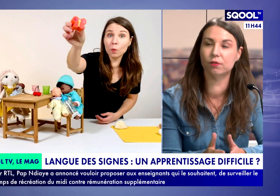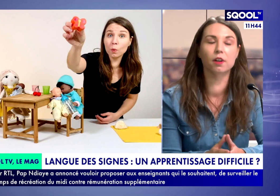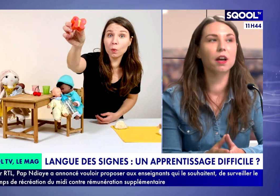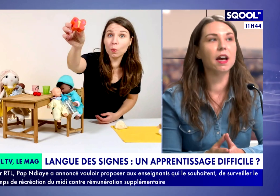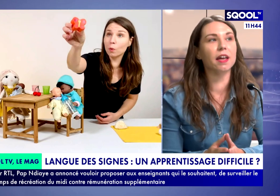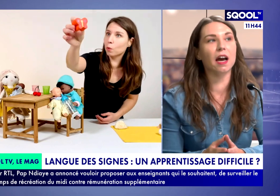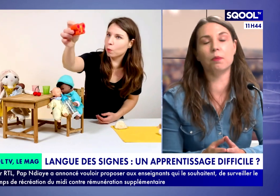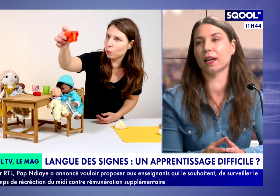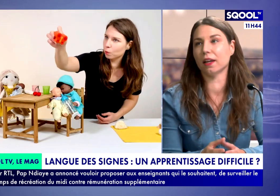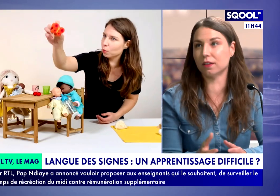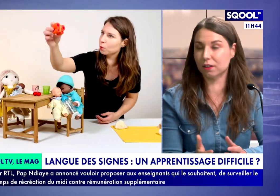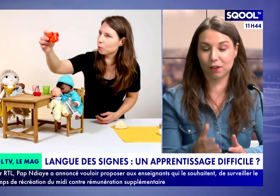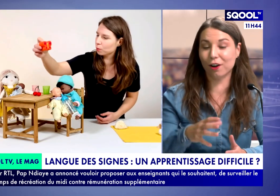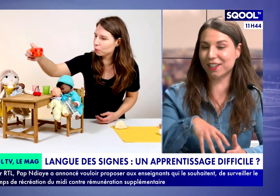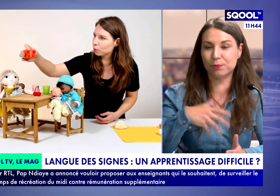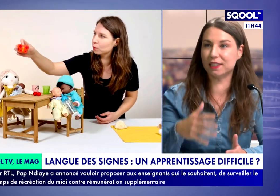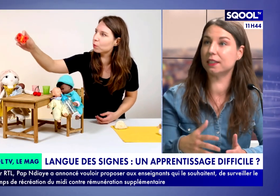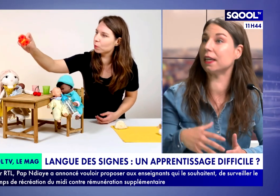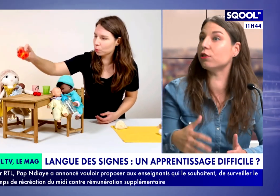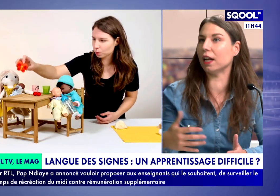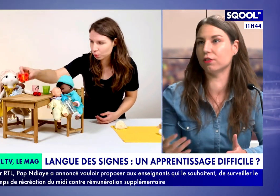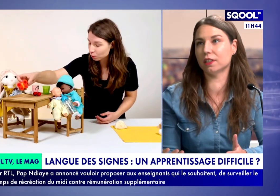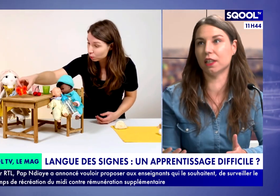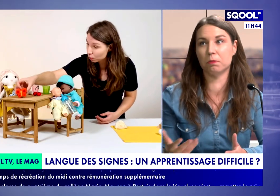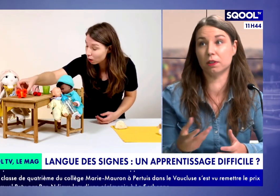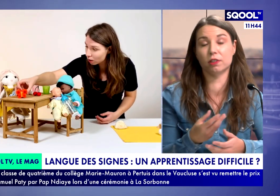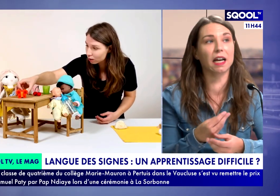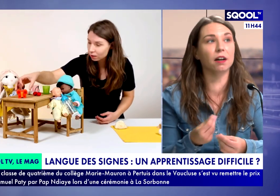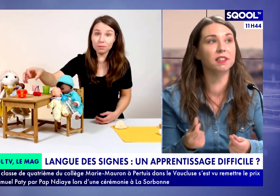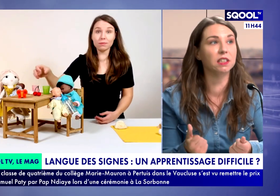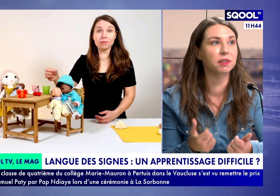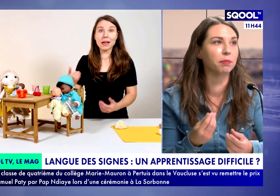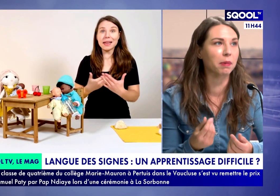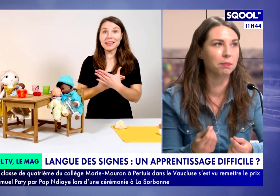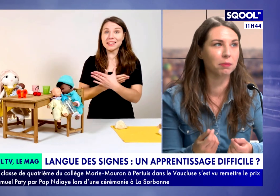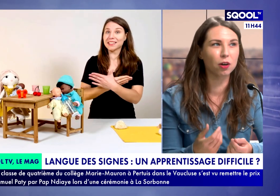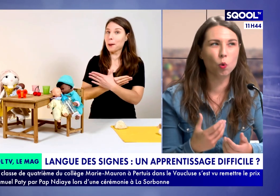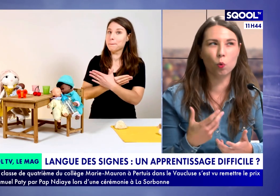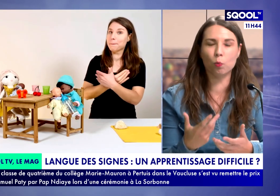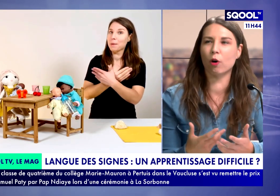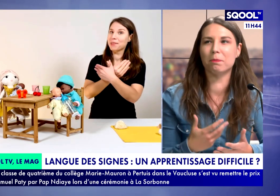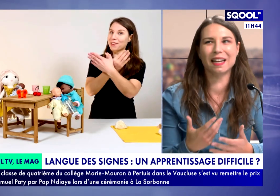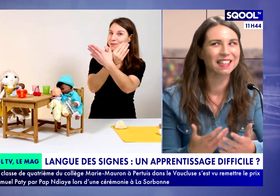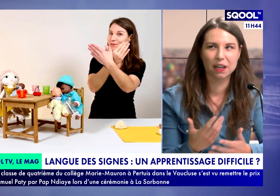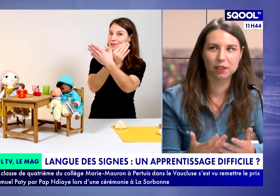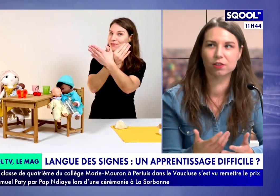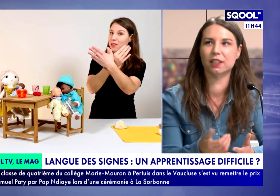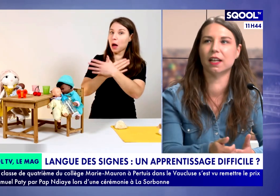et après expliquer qu'est-ce que la sourdité. Parce que c'est invisible, c'est pas palpable. On ne pas très bien ce que c'est que la